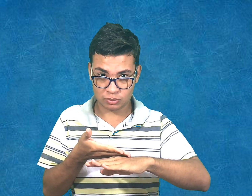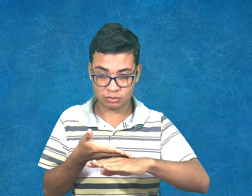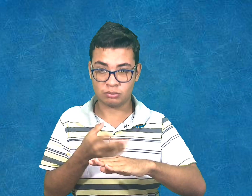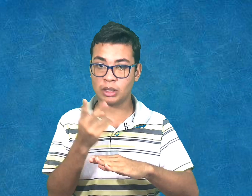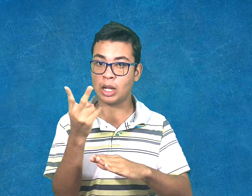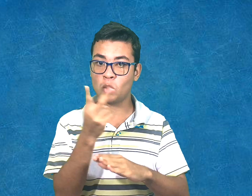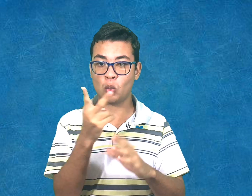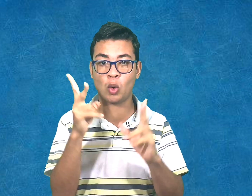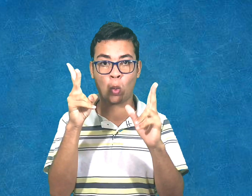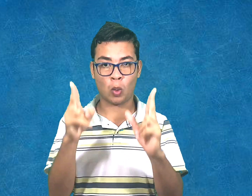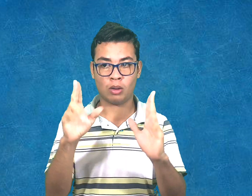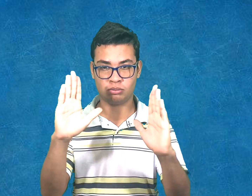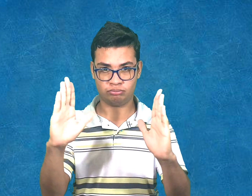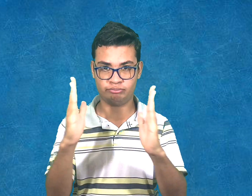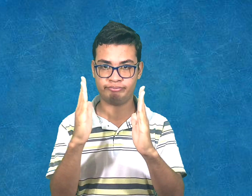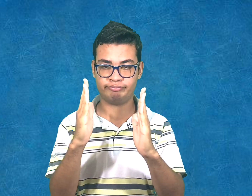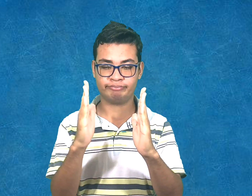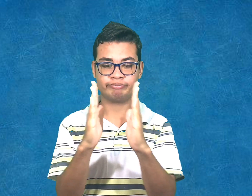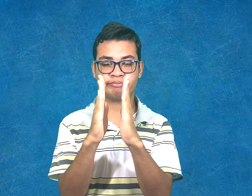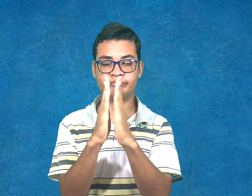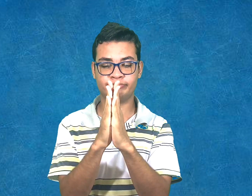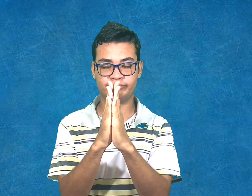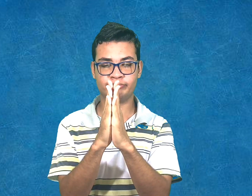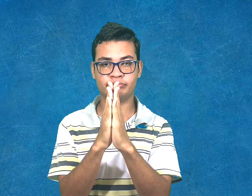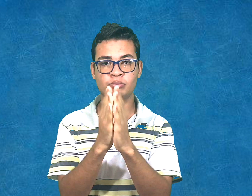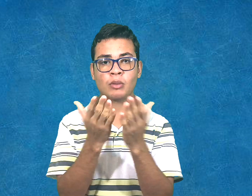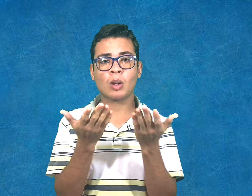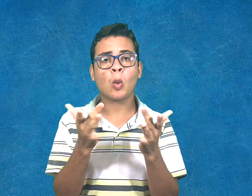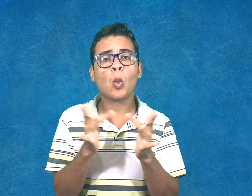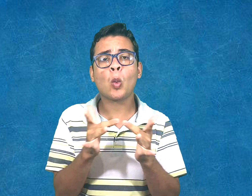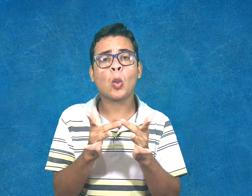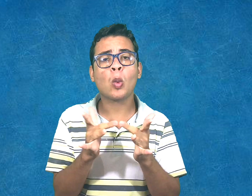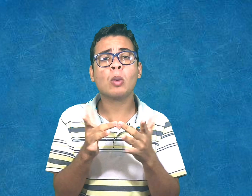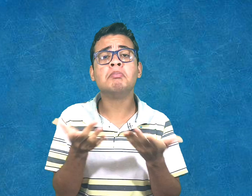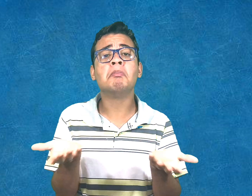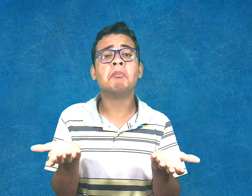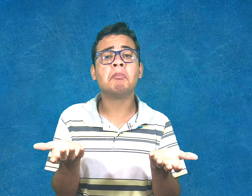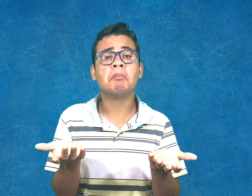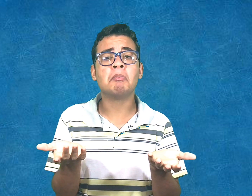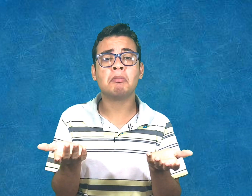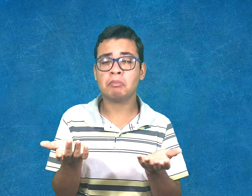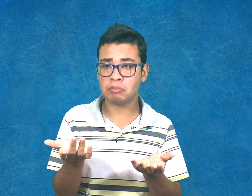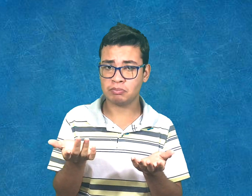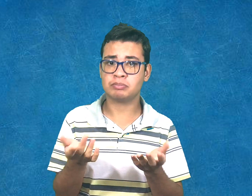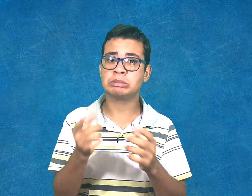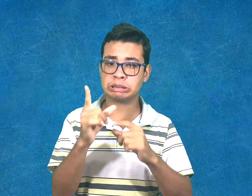E as duas mãos estão dessa forma. E o contato? Eu coloco o toque.